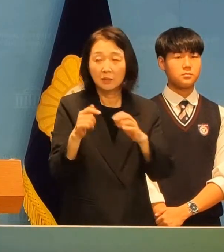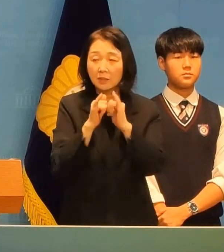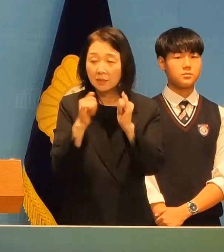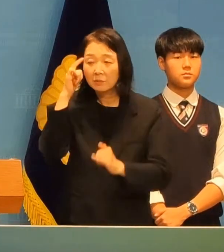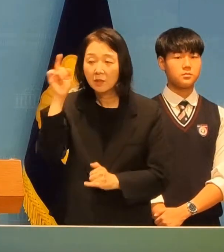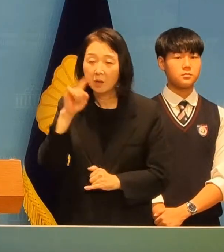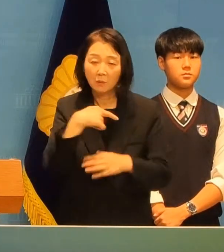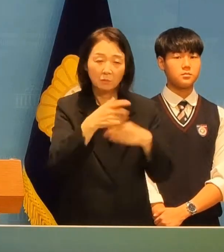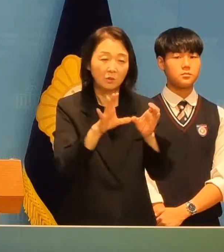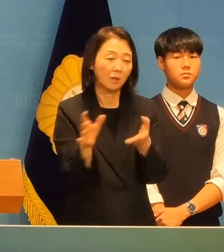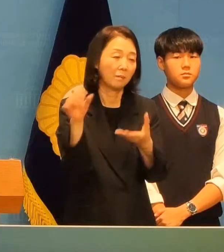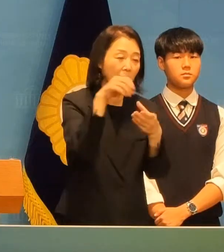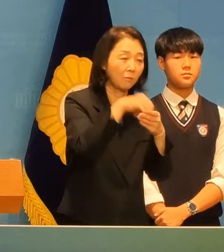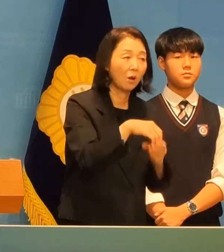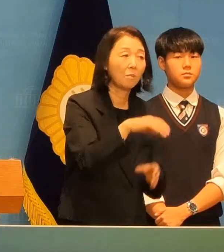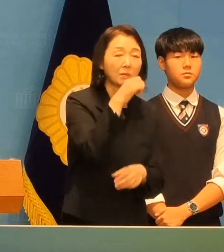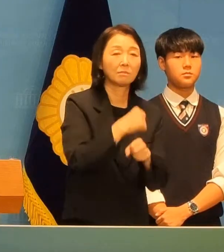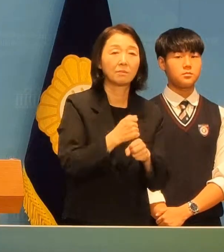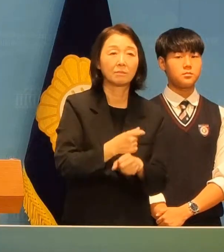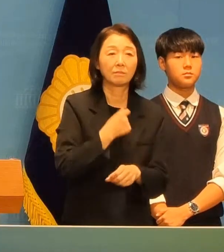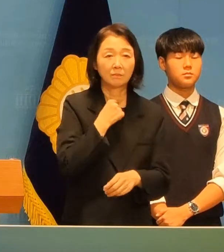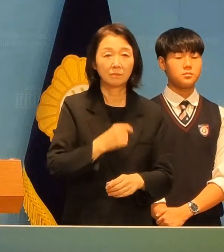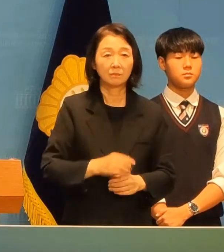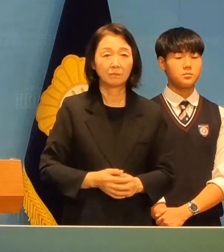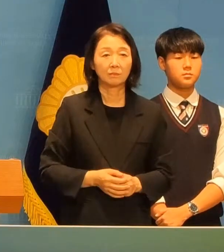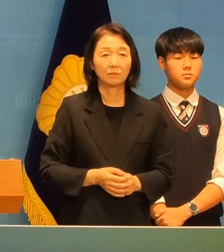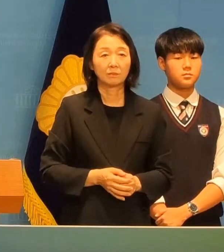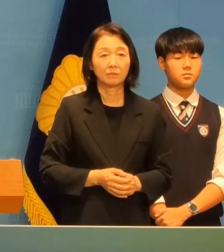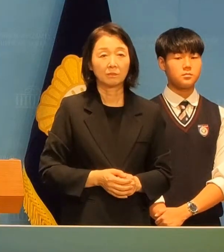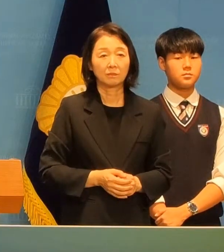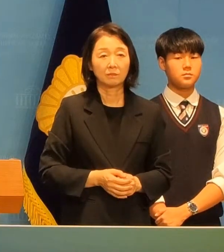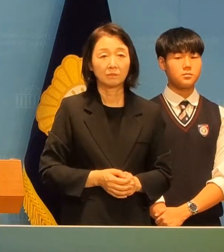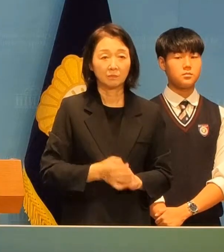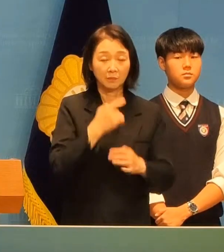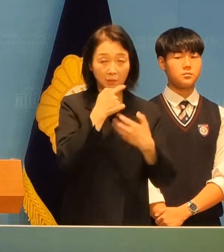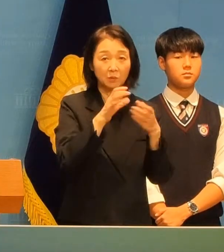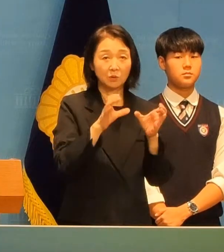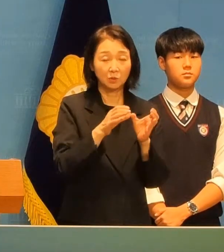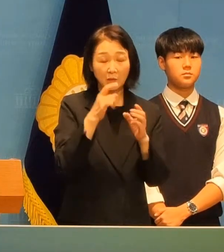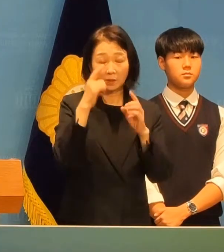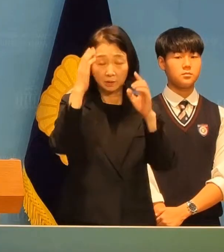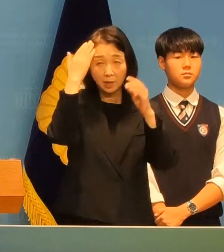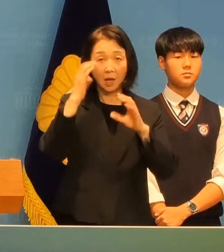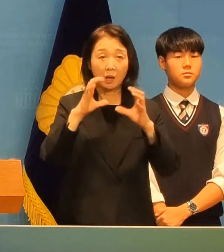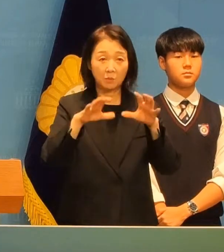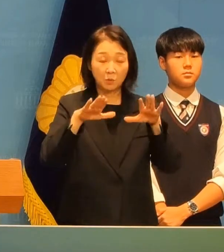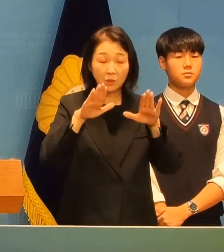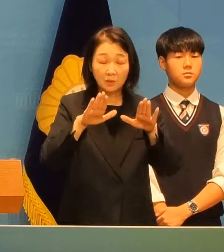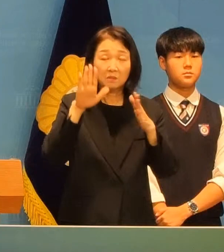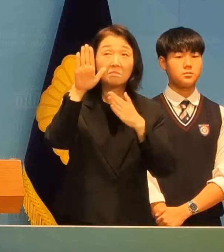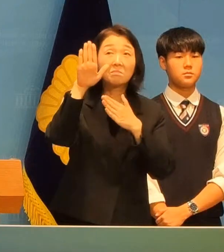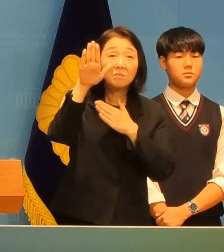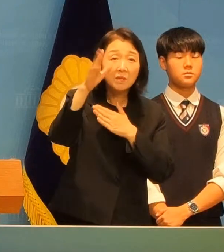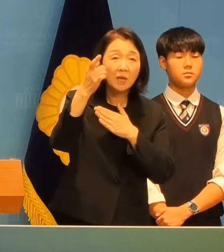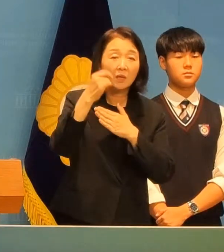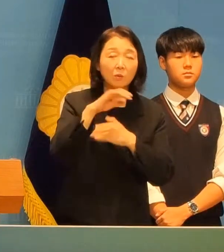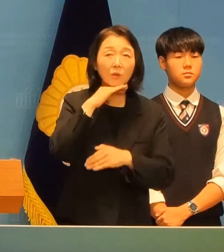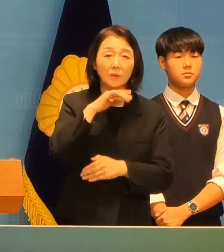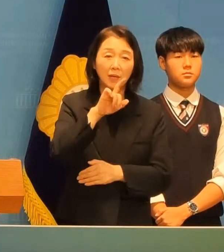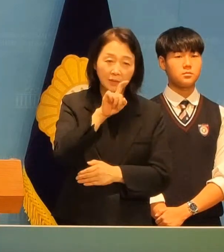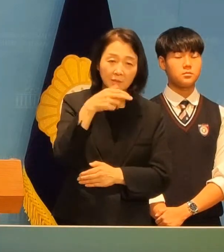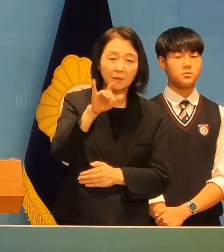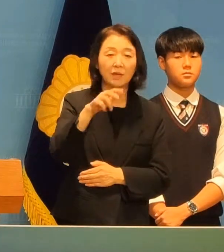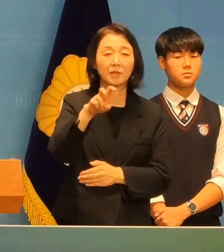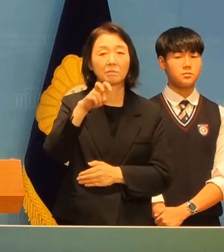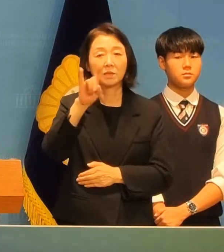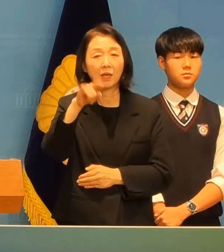온전히 받들 수 있도록 만들어내고자 합니다. 더불어민주당이 대한민국의 현재이자 미래인 1020 세대로부터